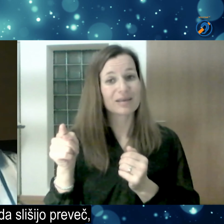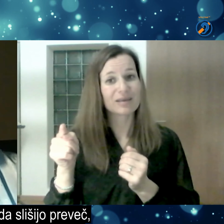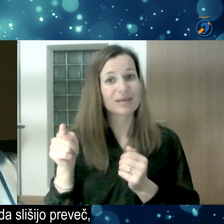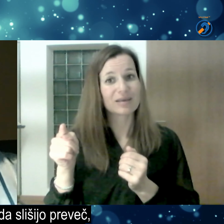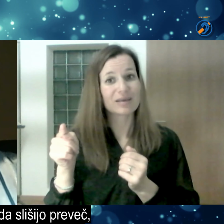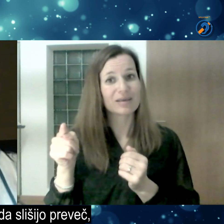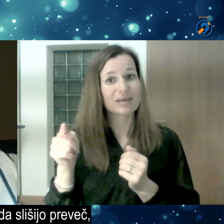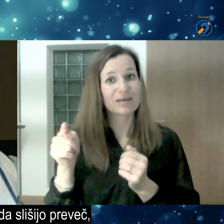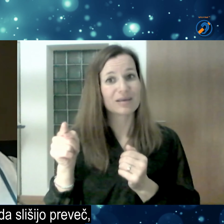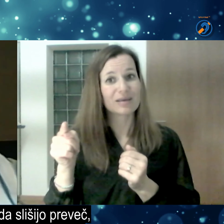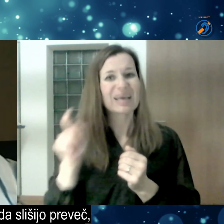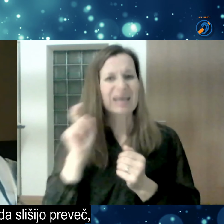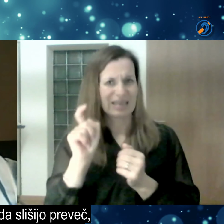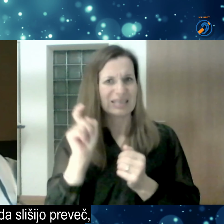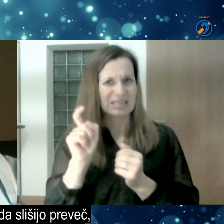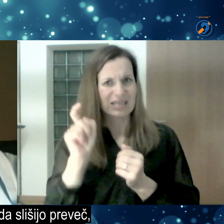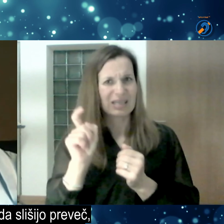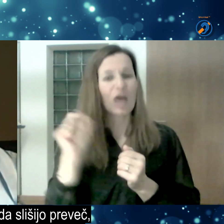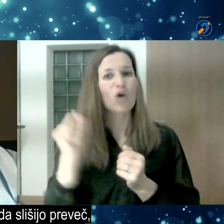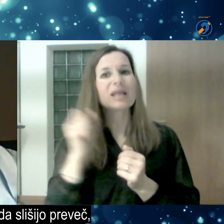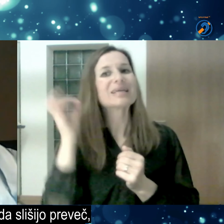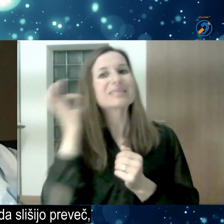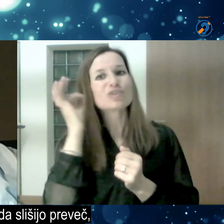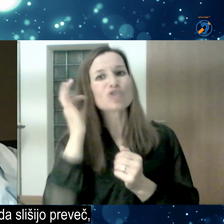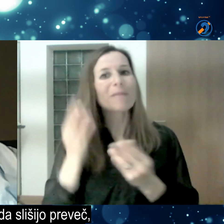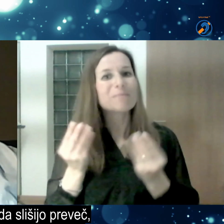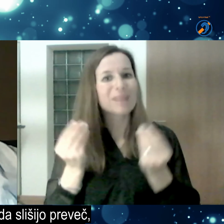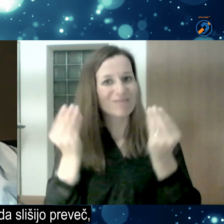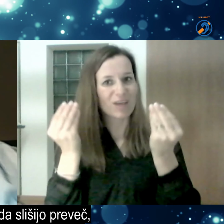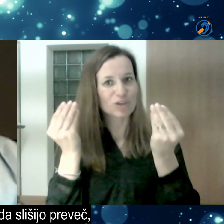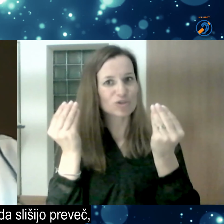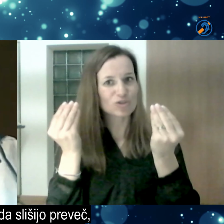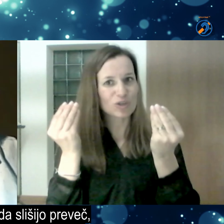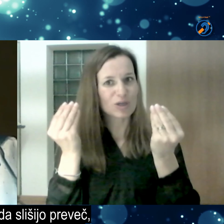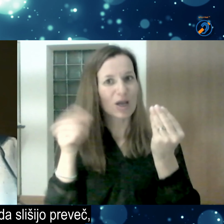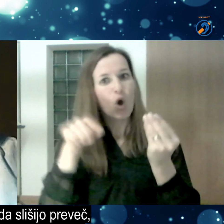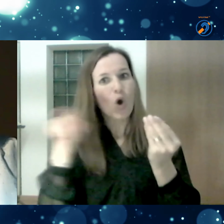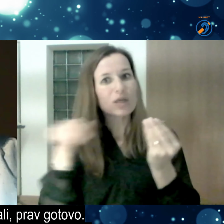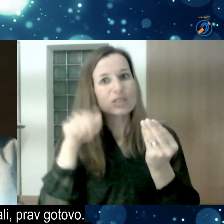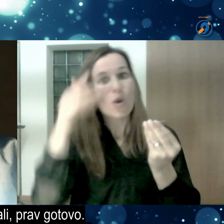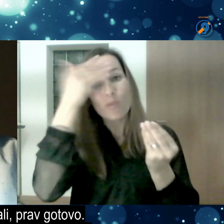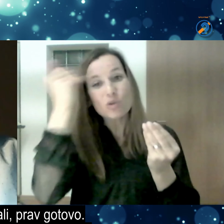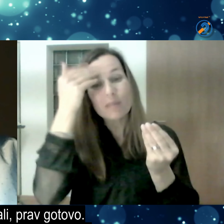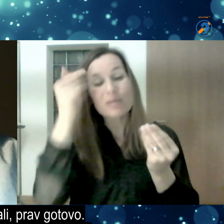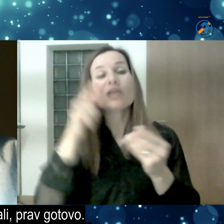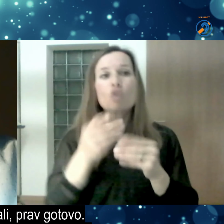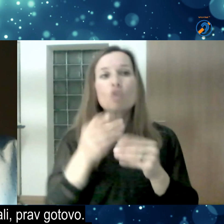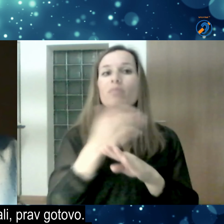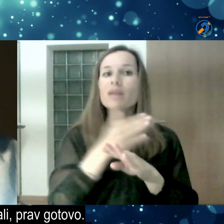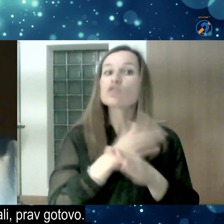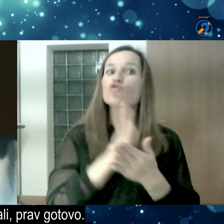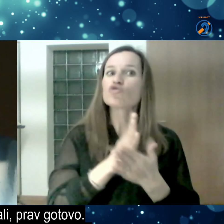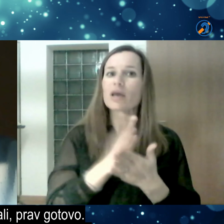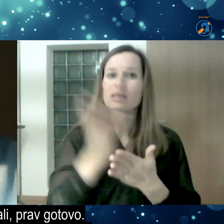kako bi rekel, kritizirajo, da sliši preveč, so pozabili, da so od nekdaj to že slišali. Prav